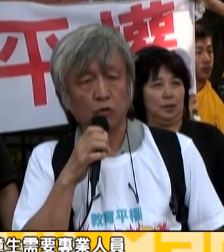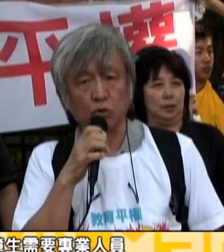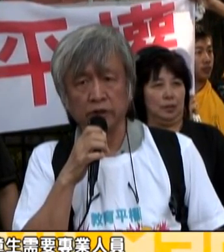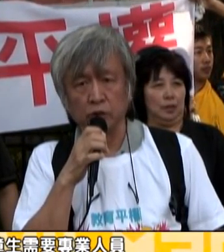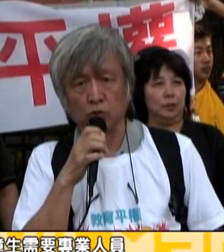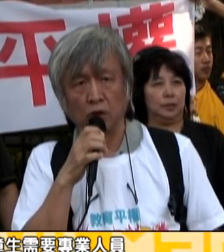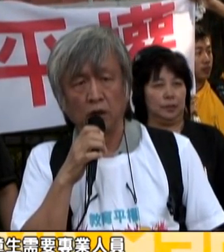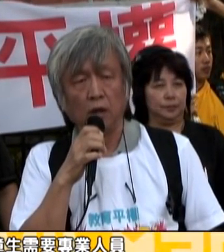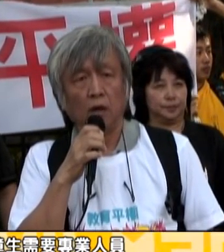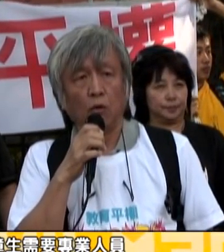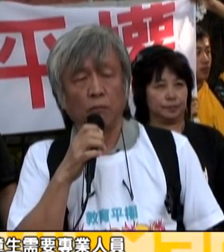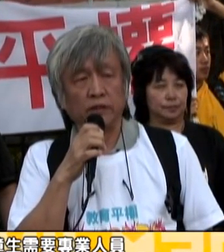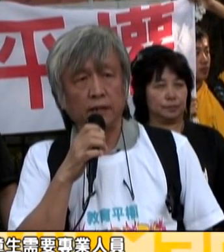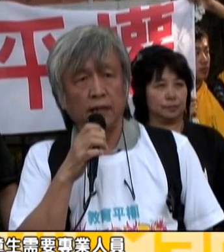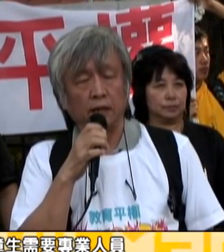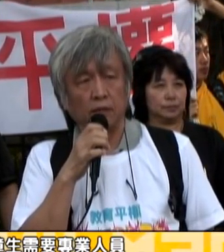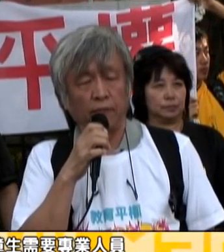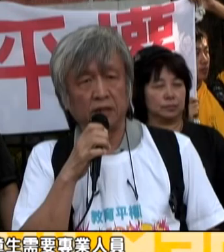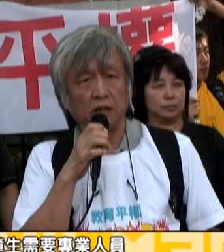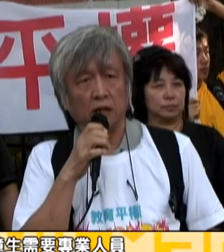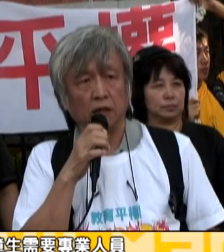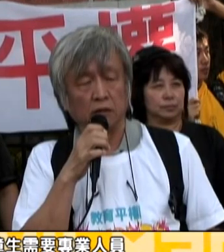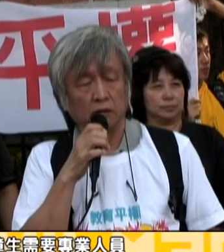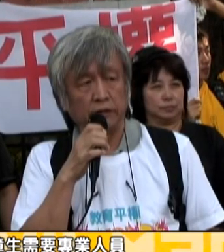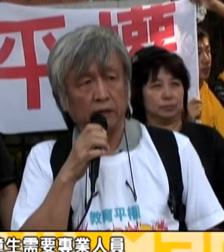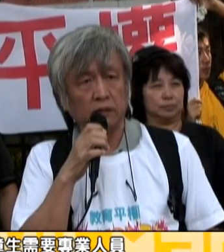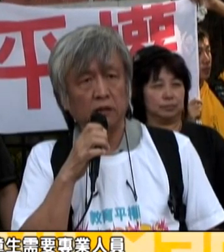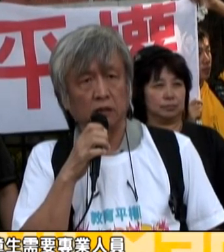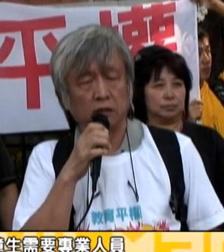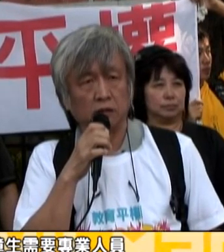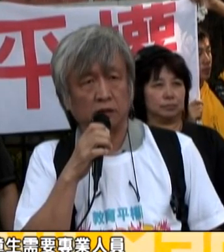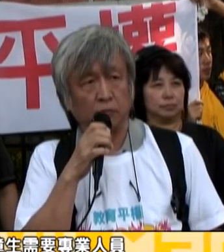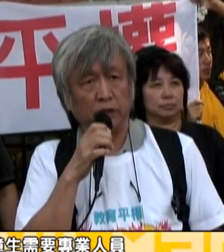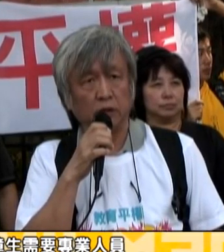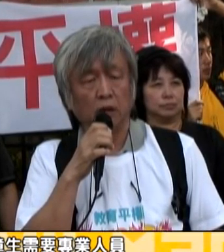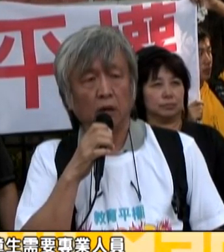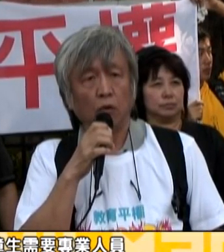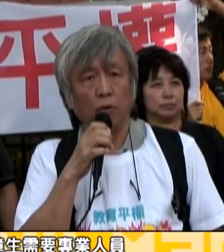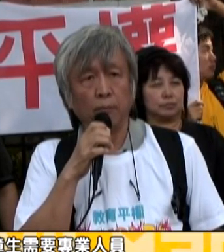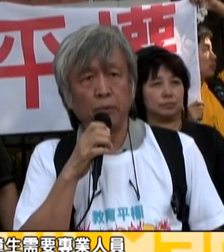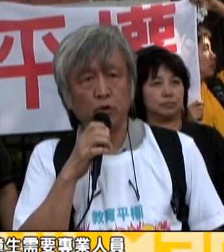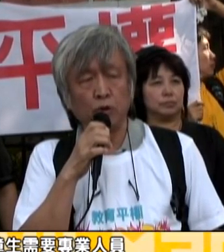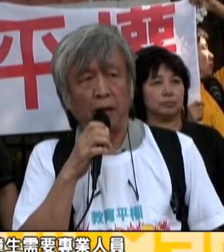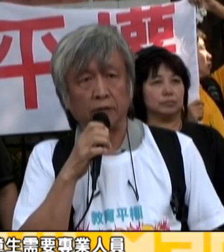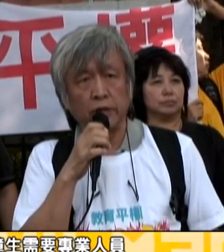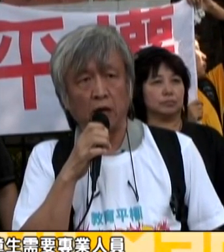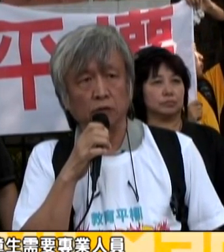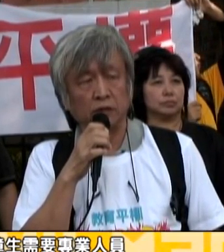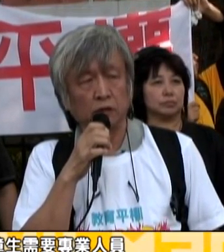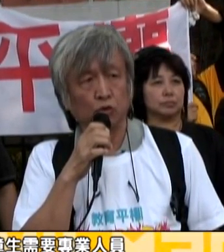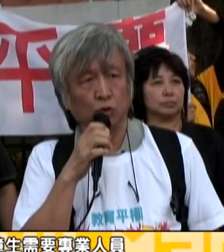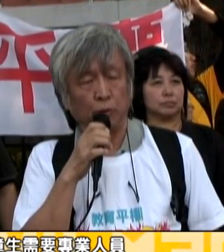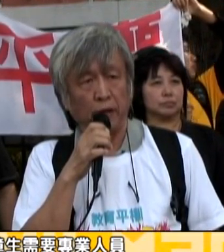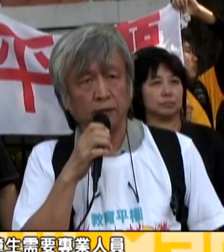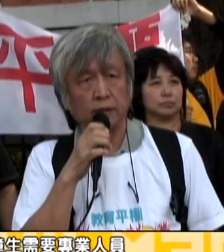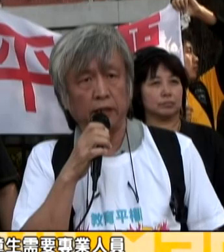说我们现在非常的严正的是指明，我们必须把教师助理员这一个名